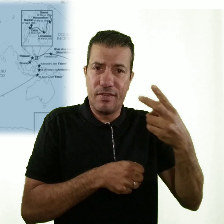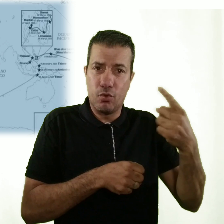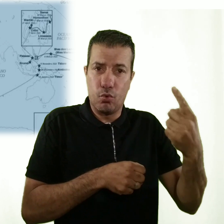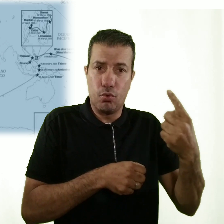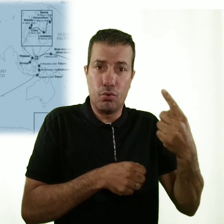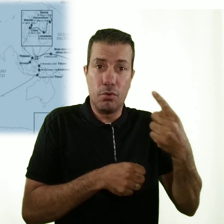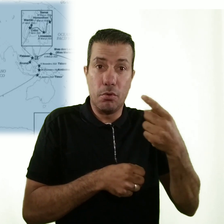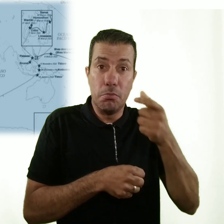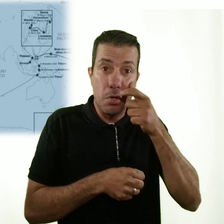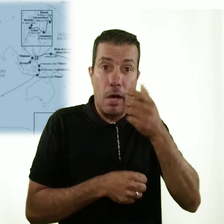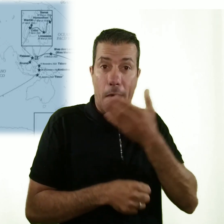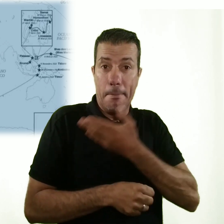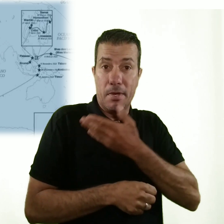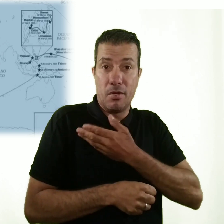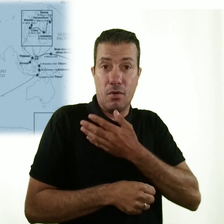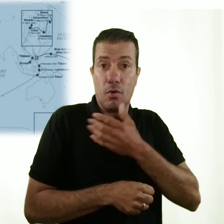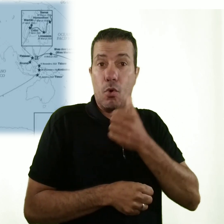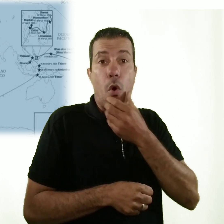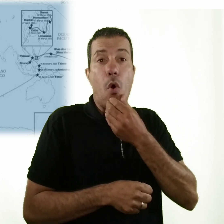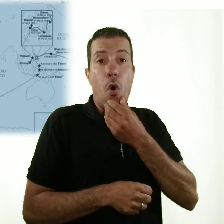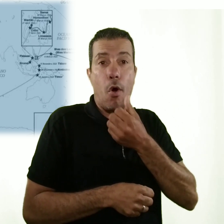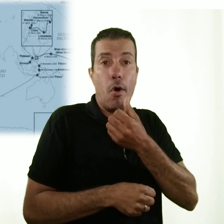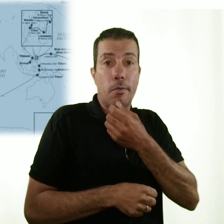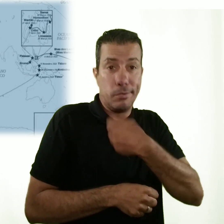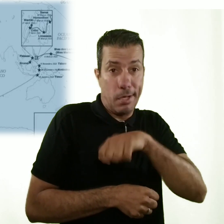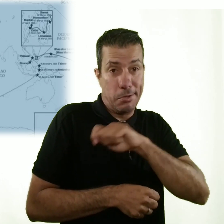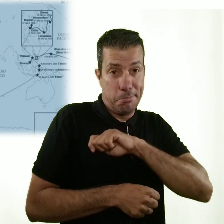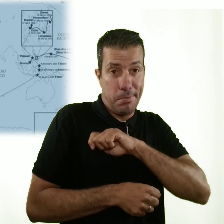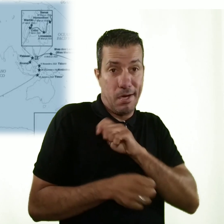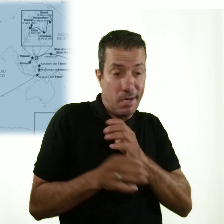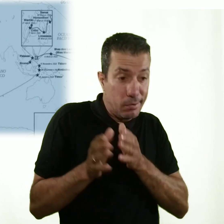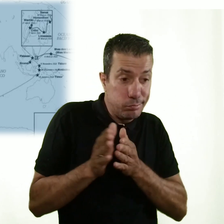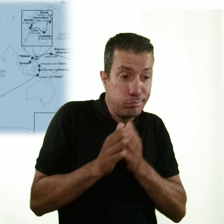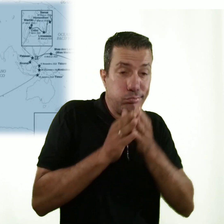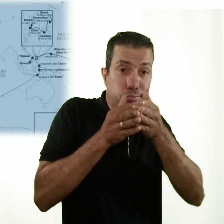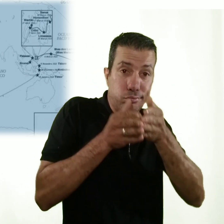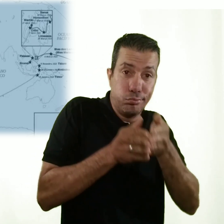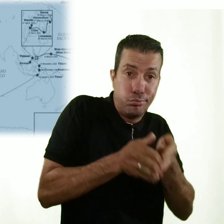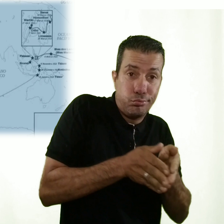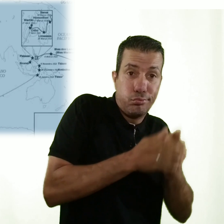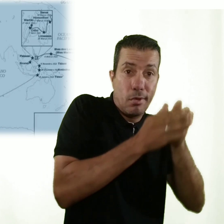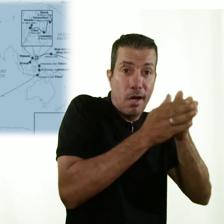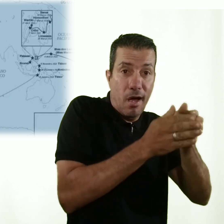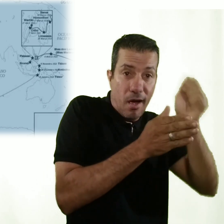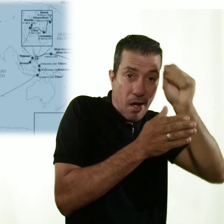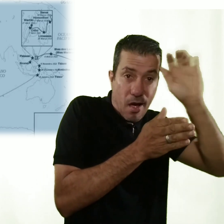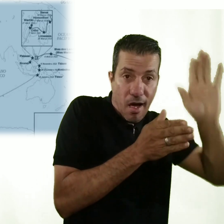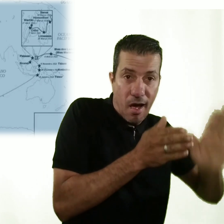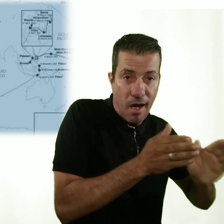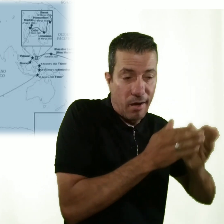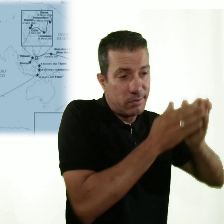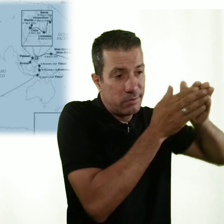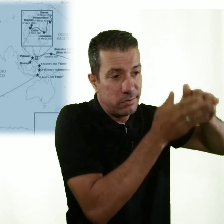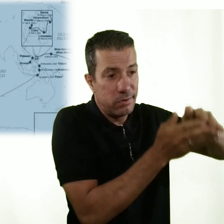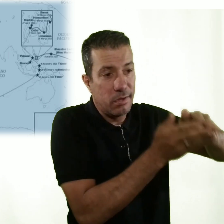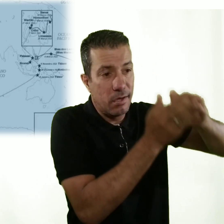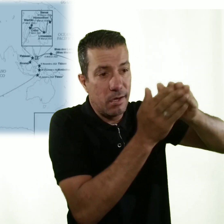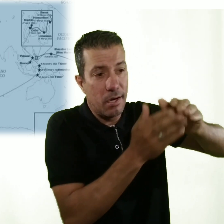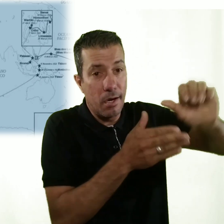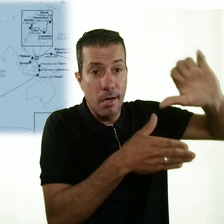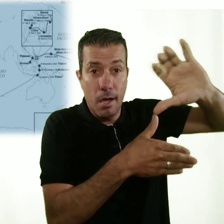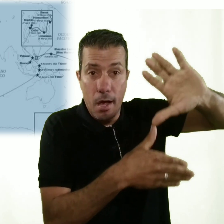de Magalhães, um espanhol, saiu da Espanha, desceu pela costa da África, passou pelas Américas, foi para o